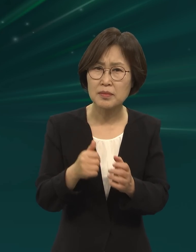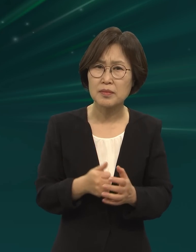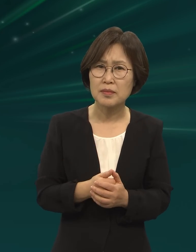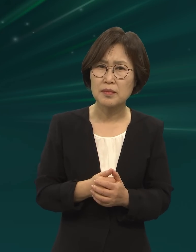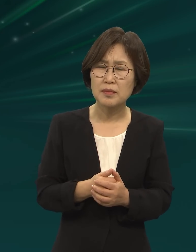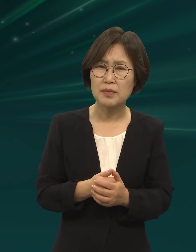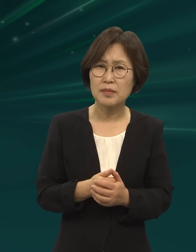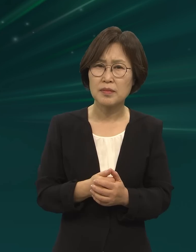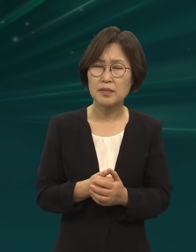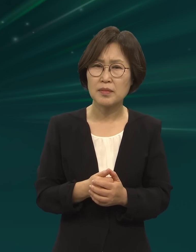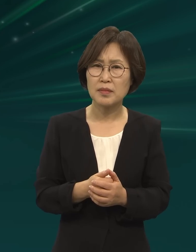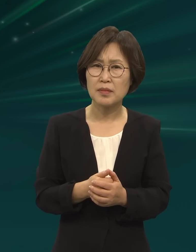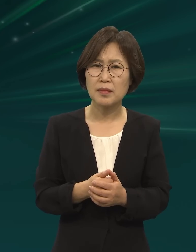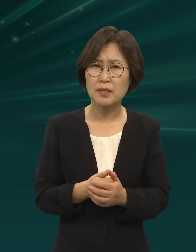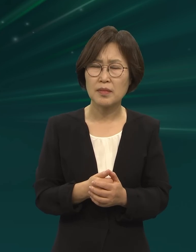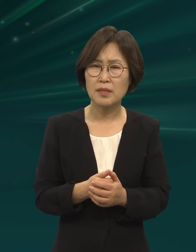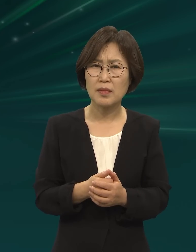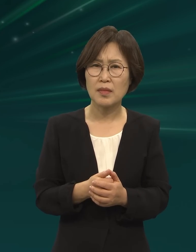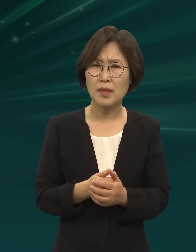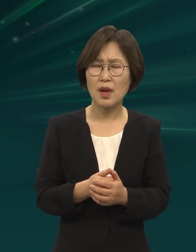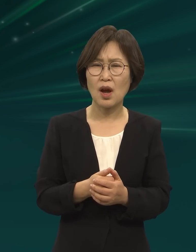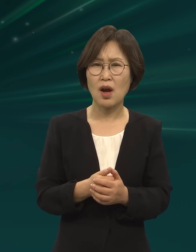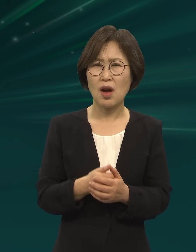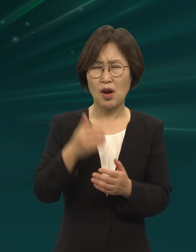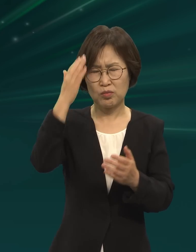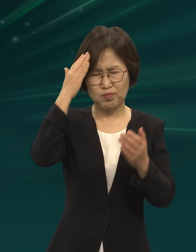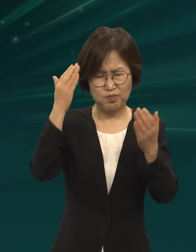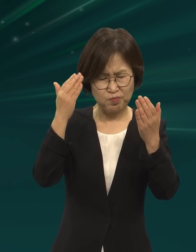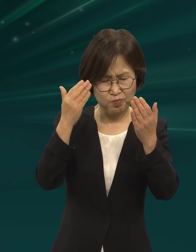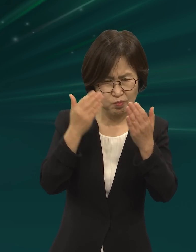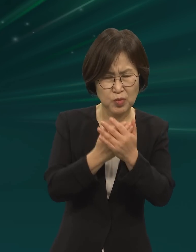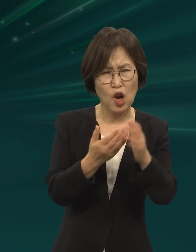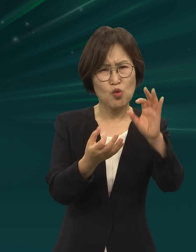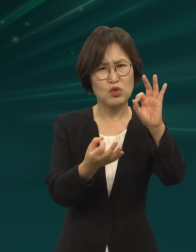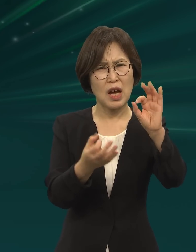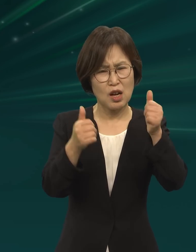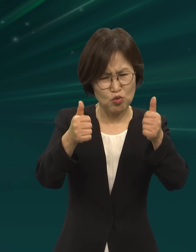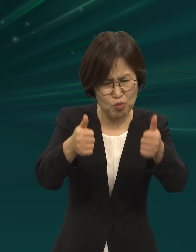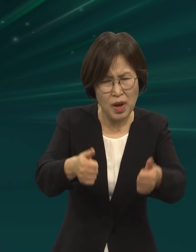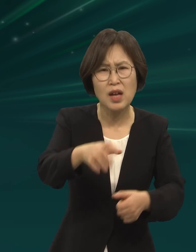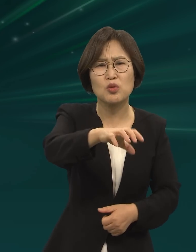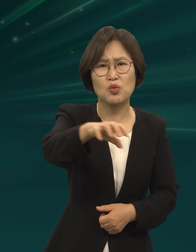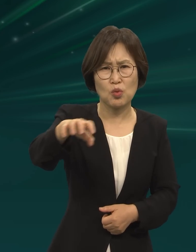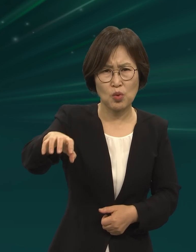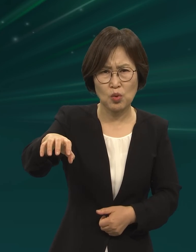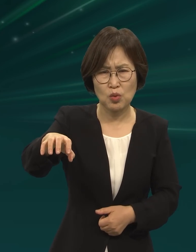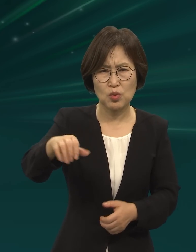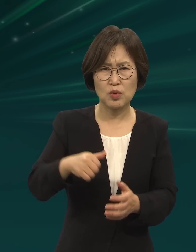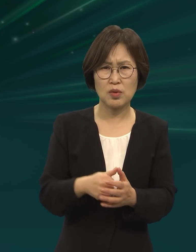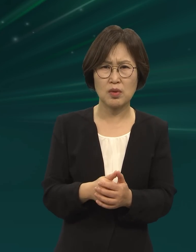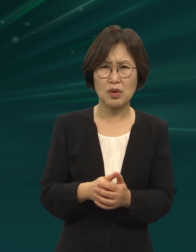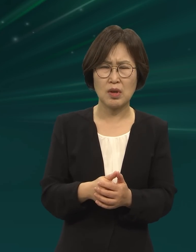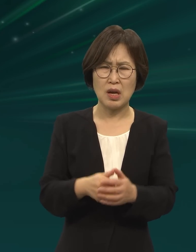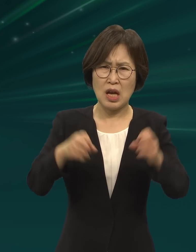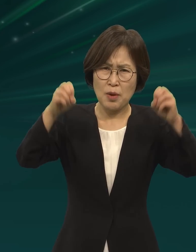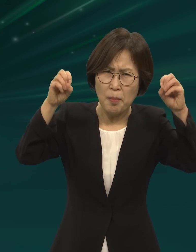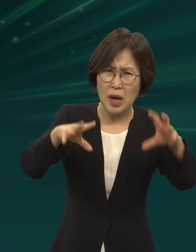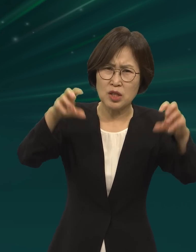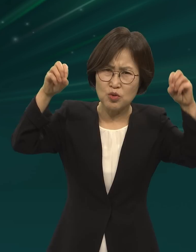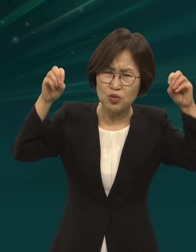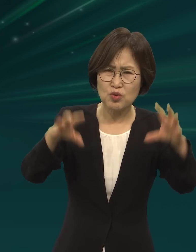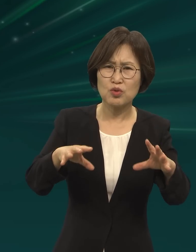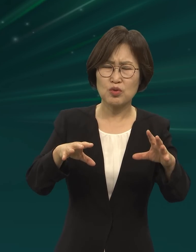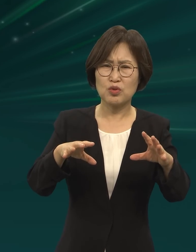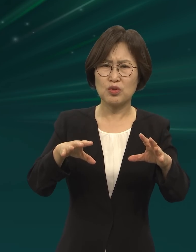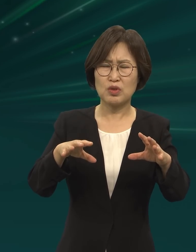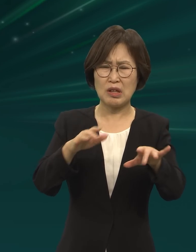이 두 가지, 하우라 지역이 어둠과 우상 숭배 지역으로 알려져 있습니다. 요술, 흑마술, 귀신 많은